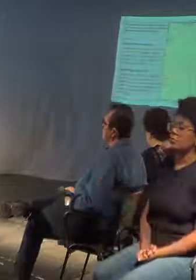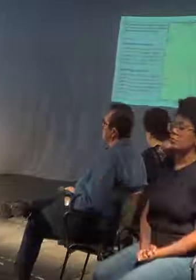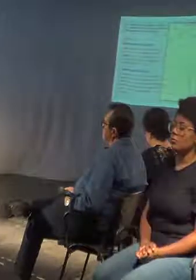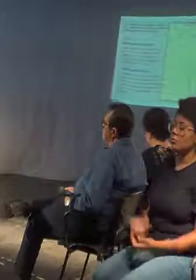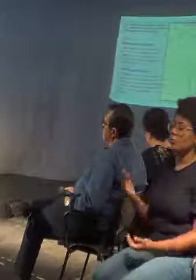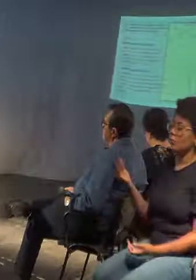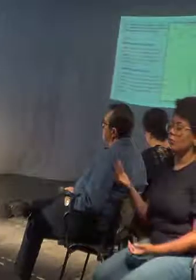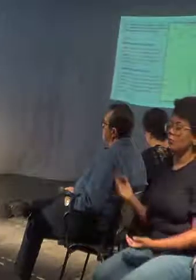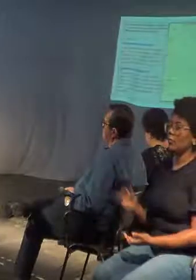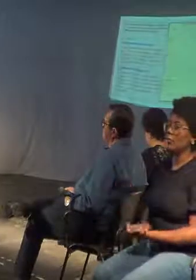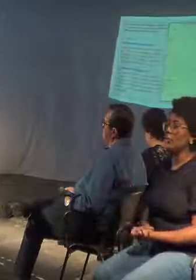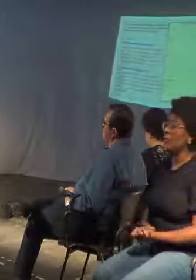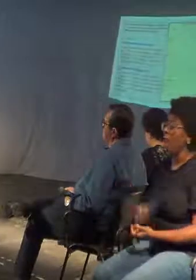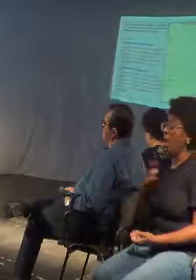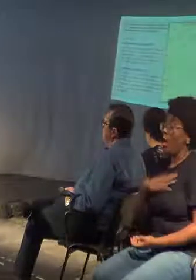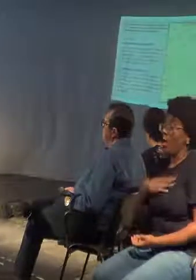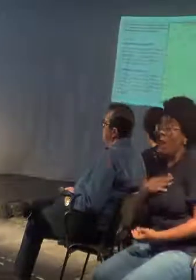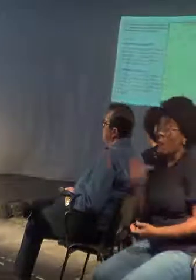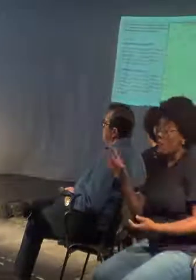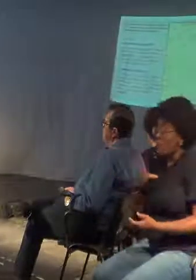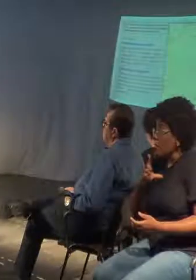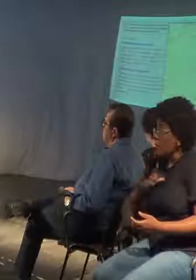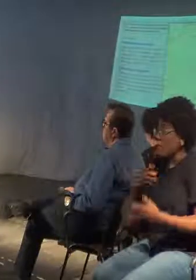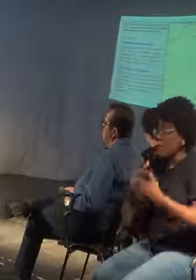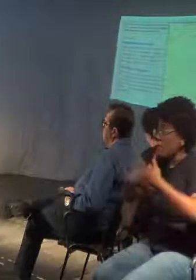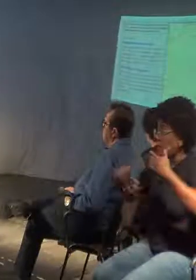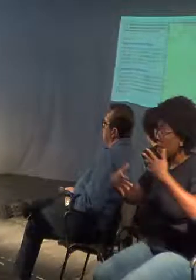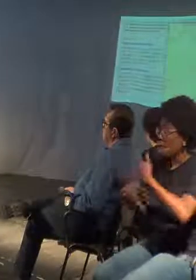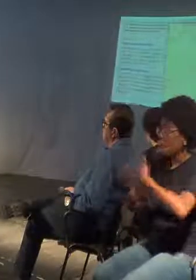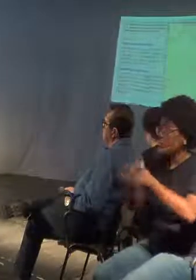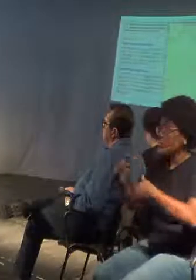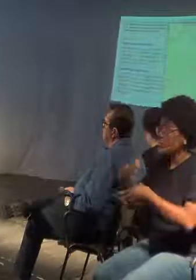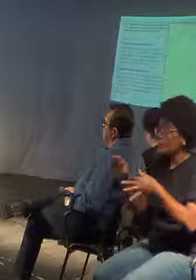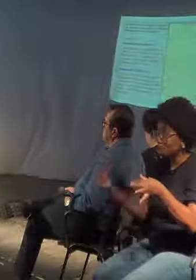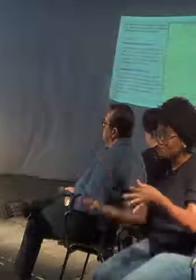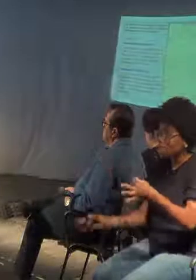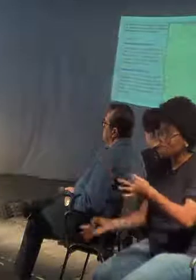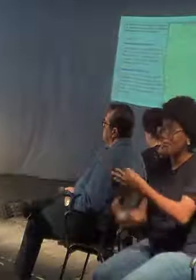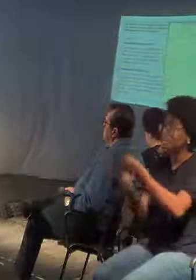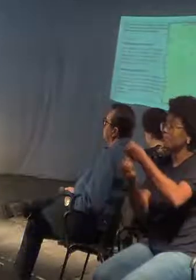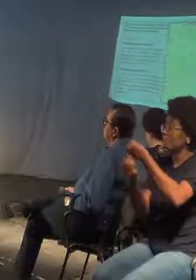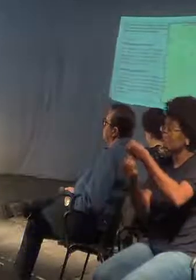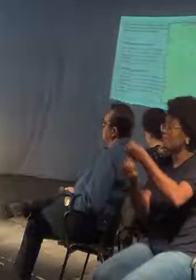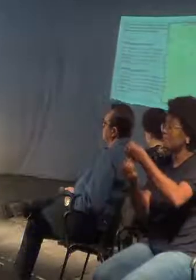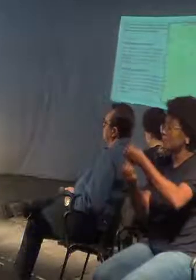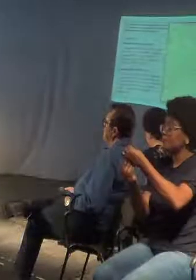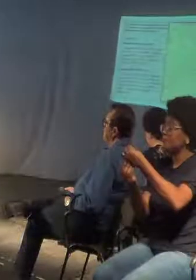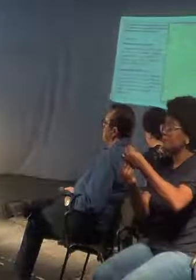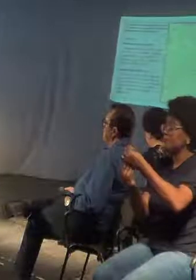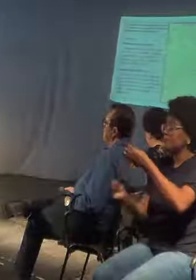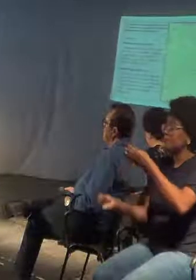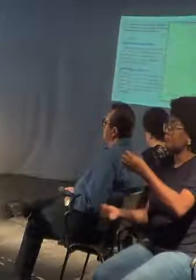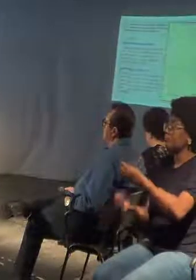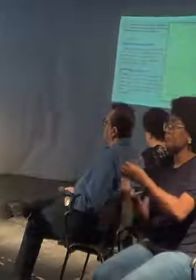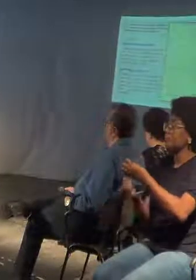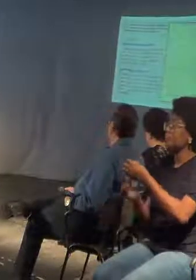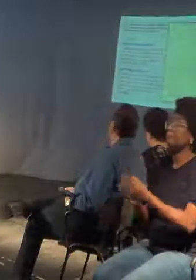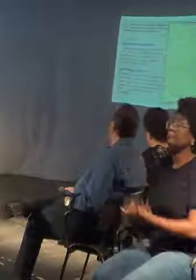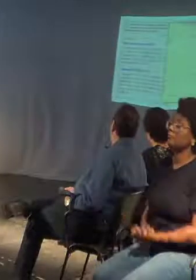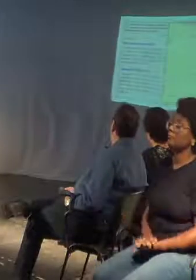né? Considerando que não existe uma metrópole tão emendada, tão conurbada como seria o ideal,